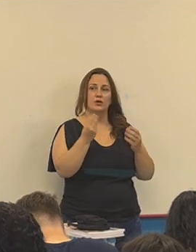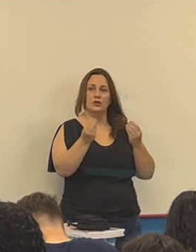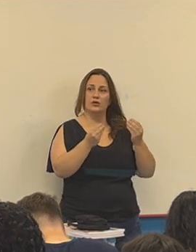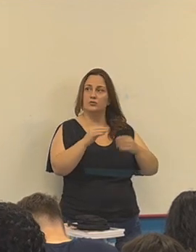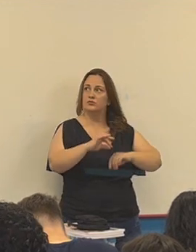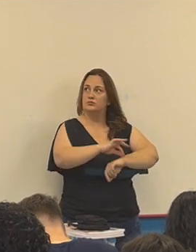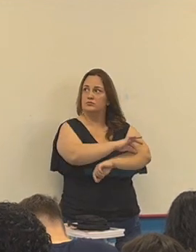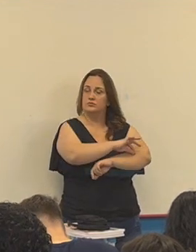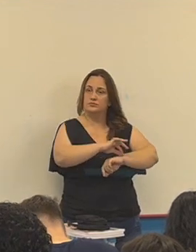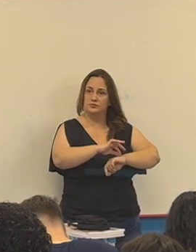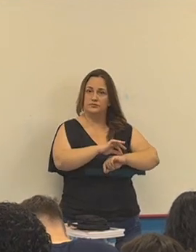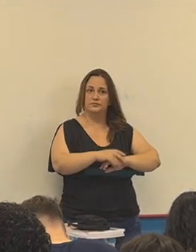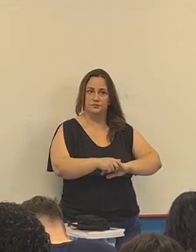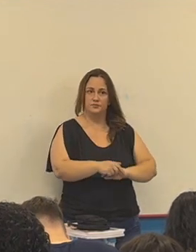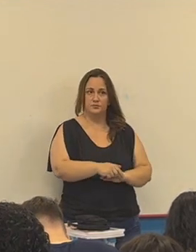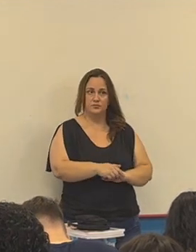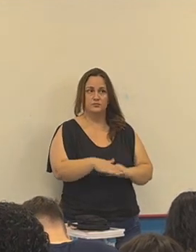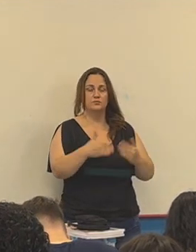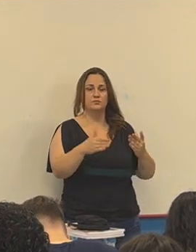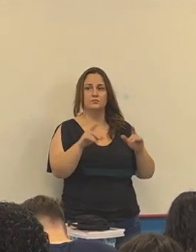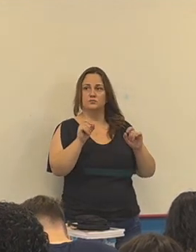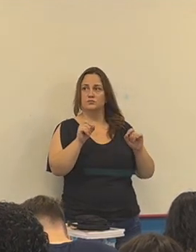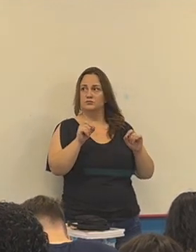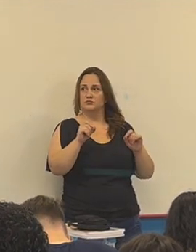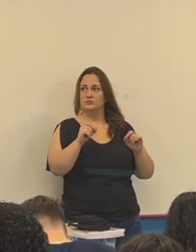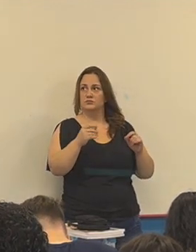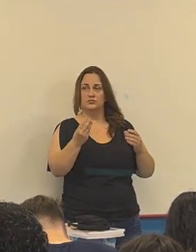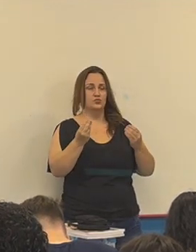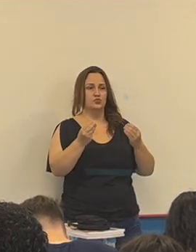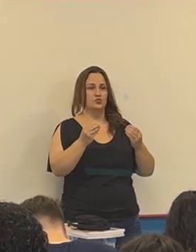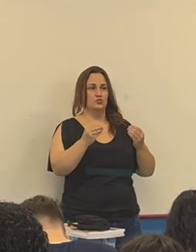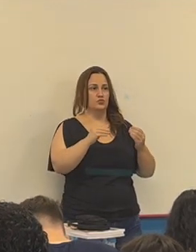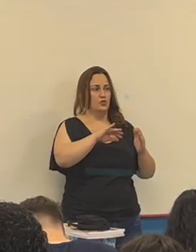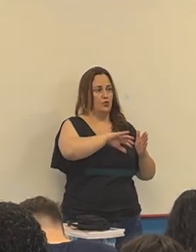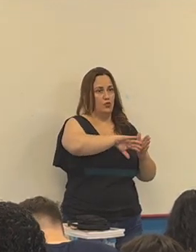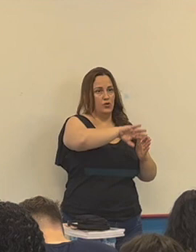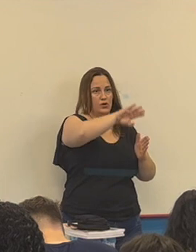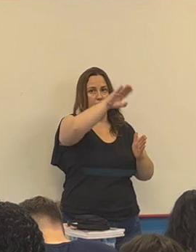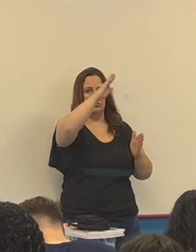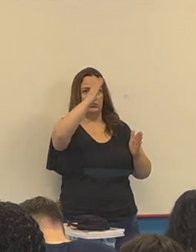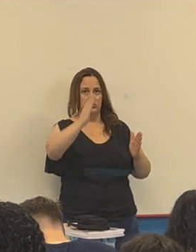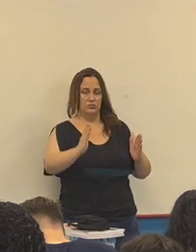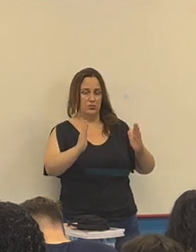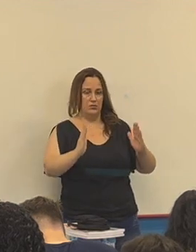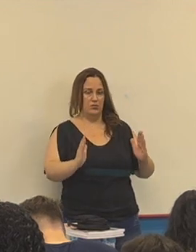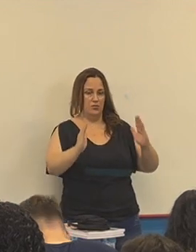arquitetura. E aí, pensando no poder desse arco de ogiva, né, que é